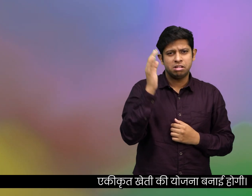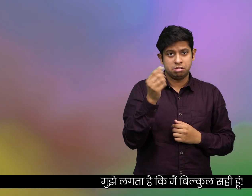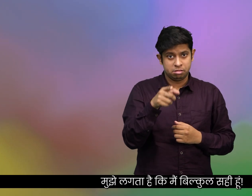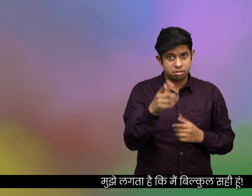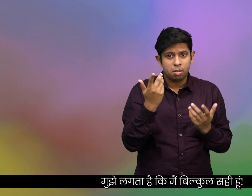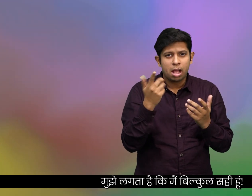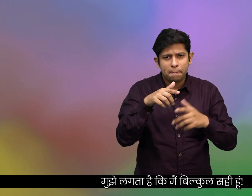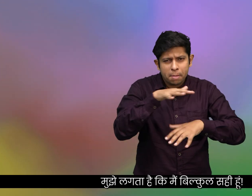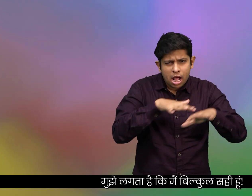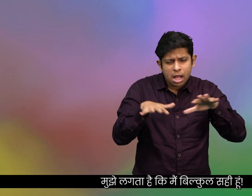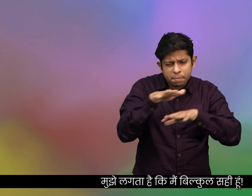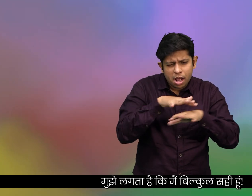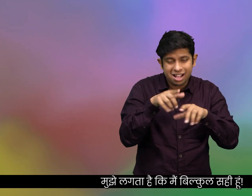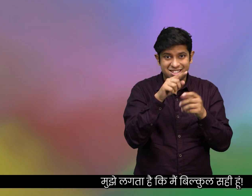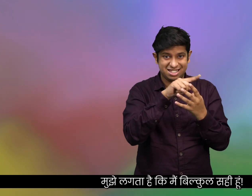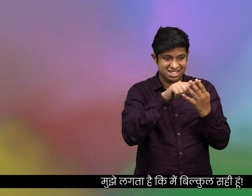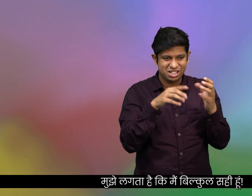मुझे लगता है कि मैं बिल्कुल सही हूँ।